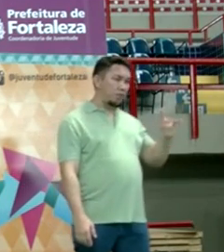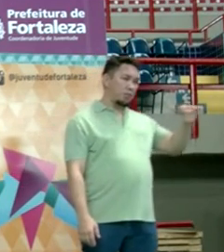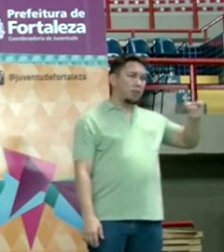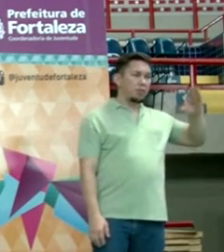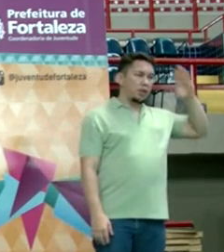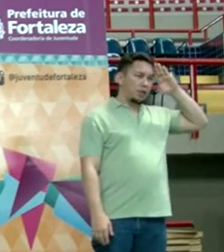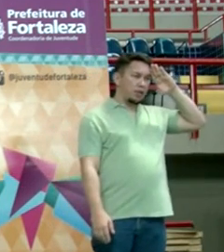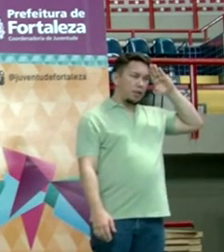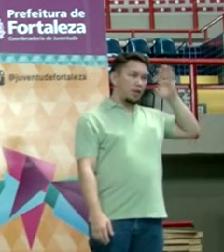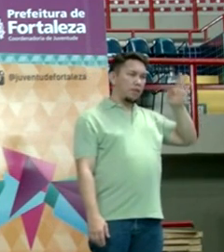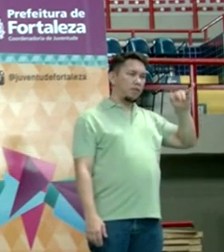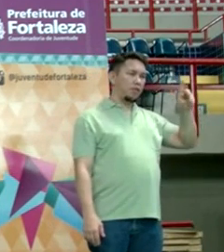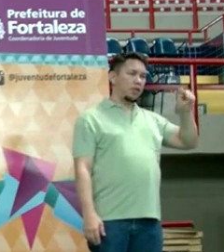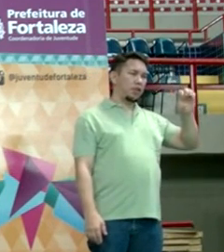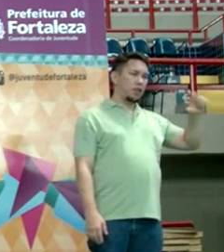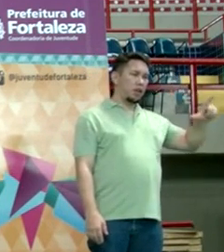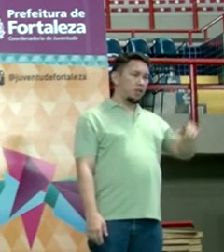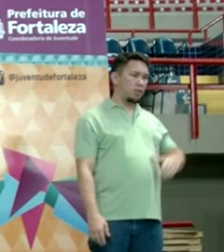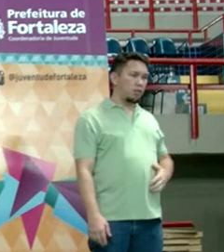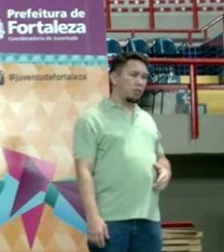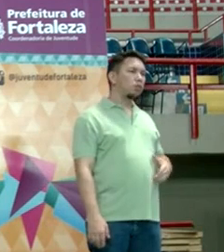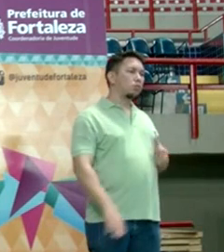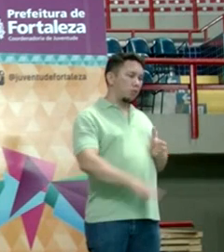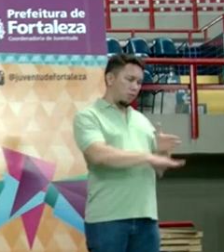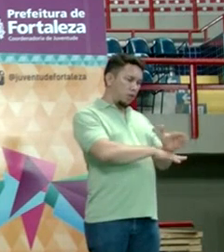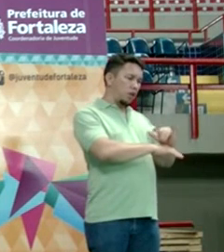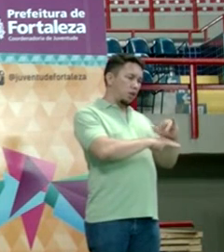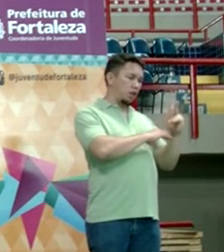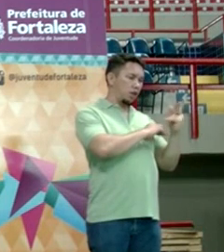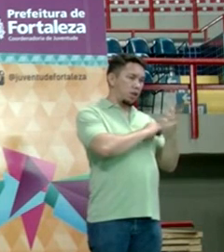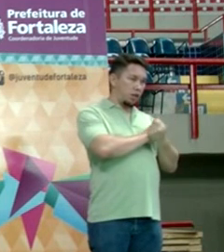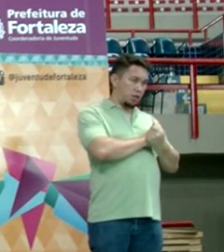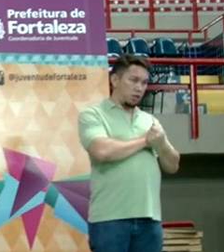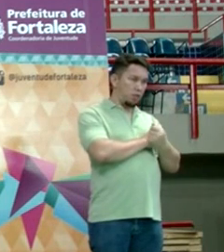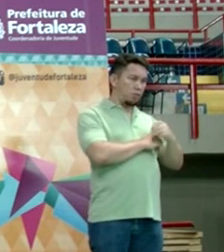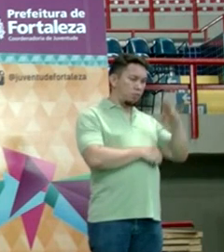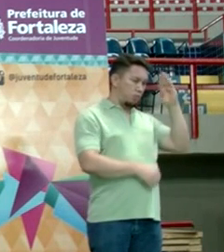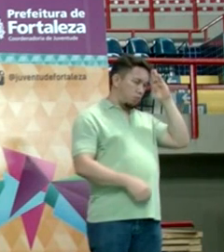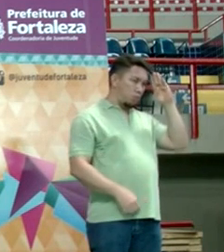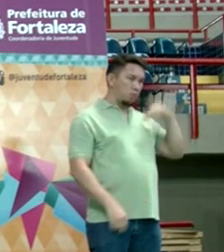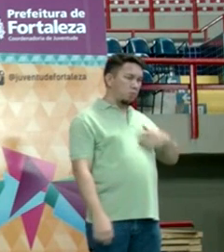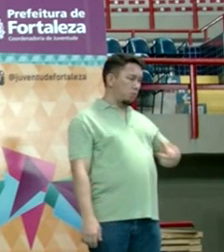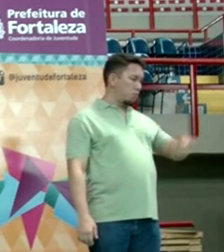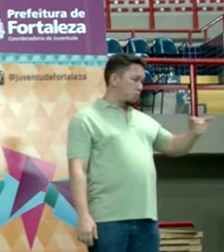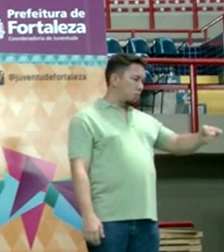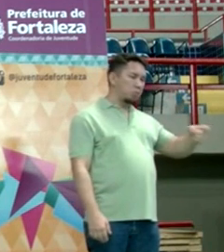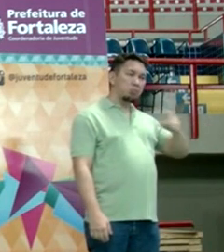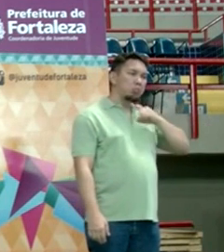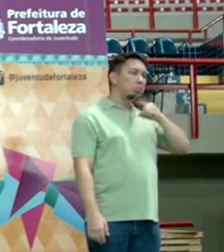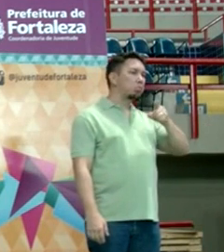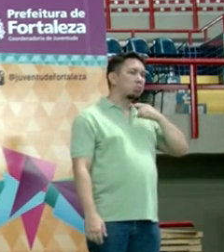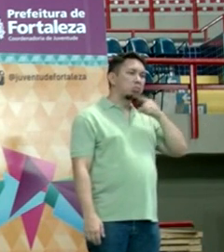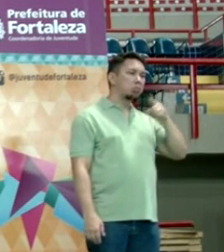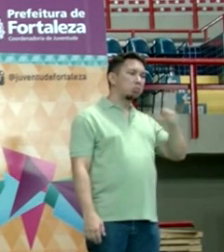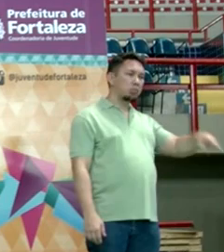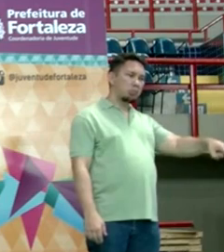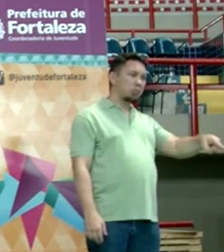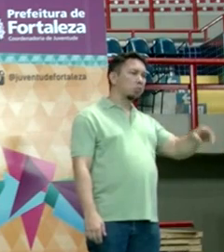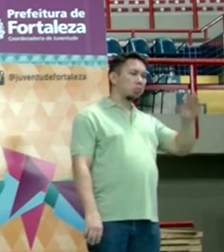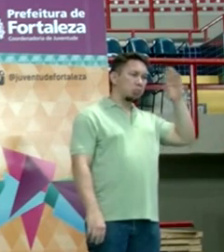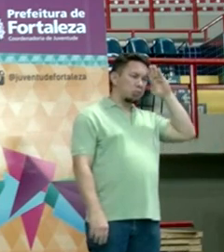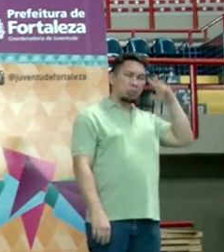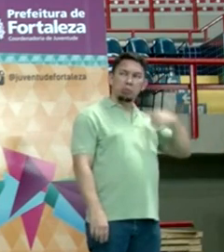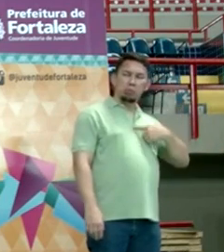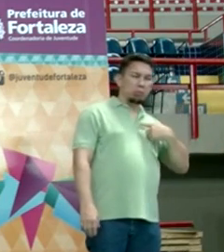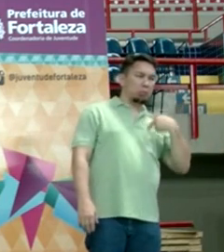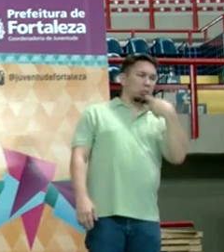falharam, eles invadiram a ilha de Cuba, falharam militarmente e não conseguiram derrubar o exército de Fidel